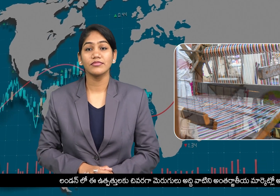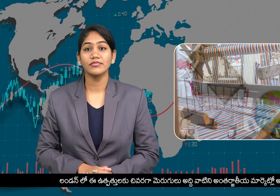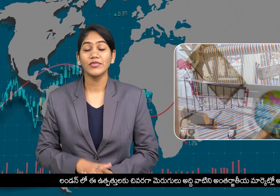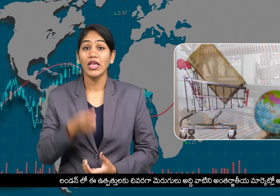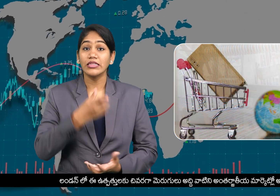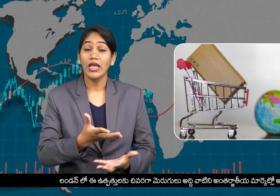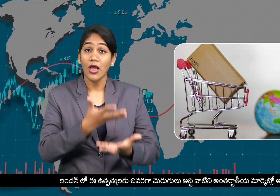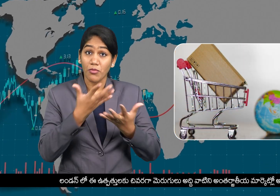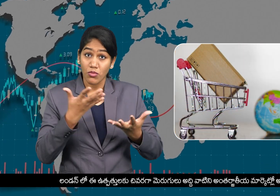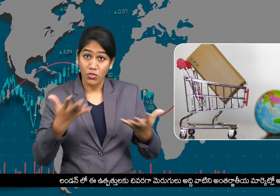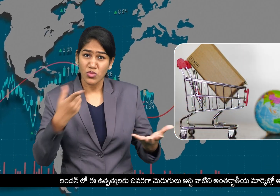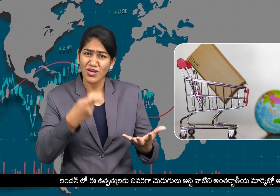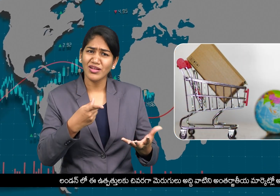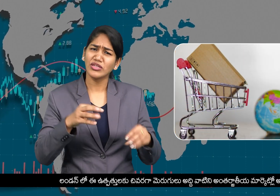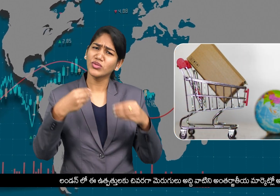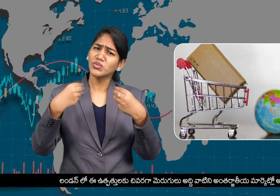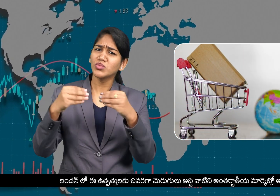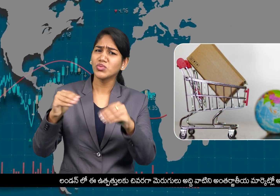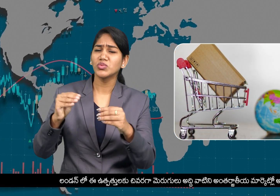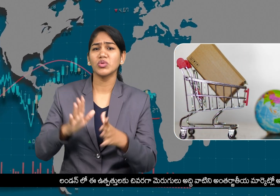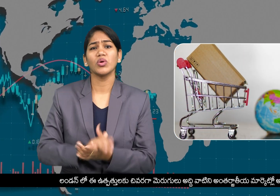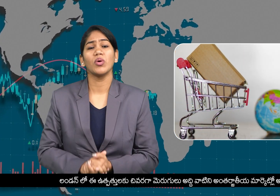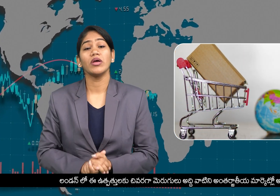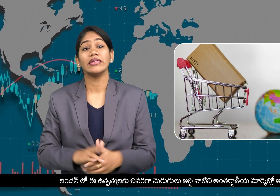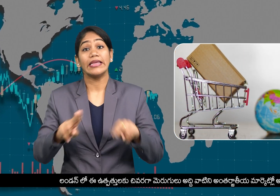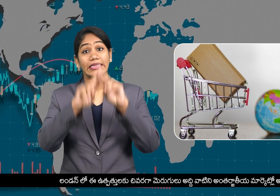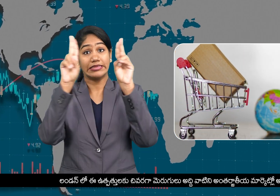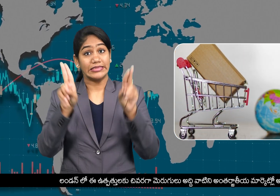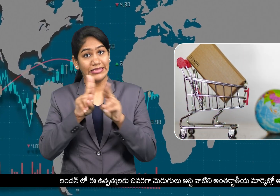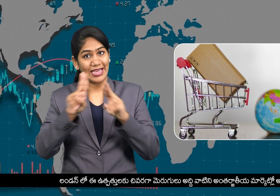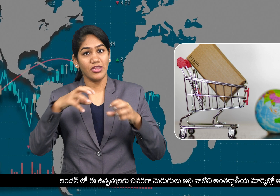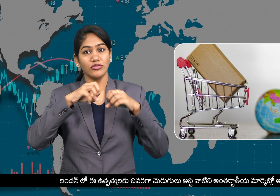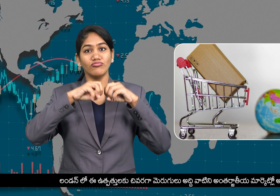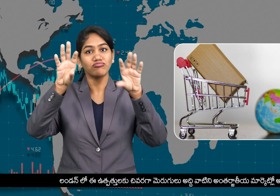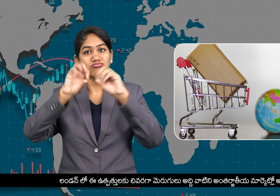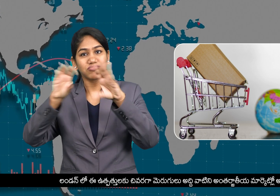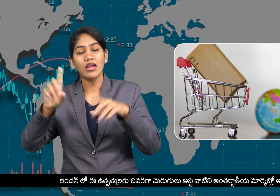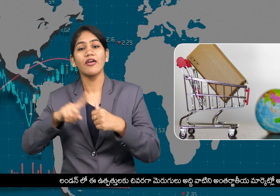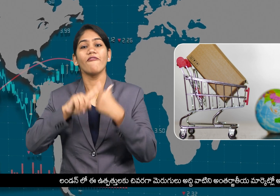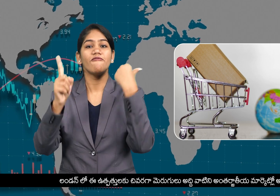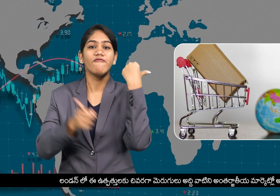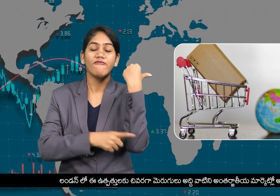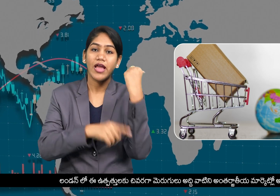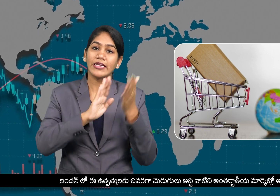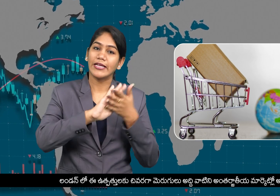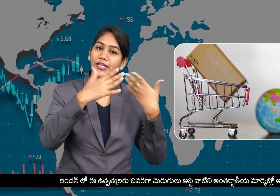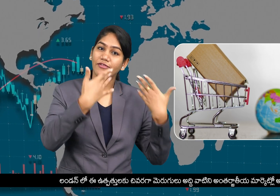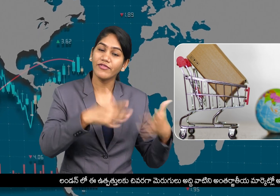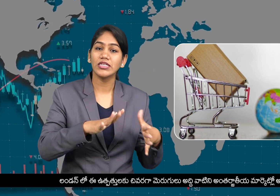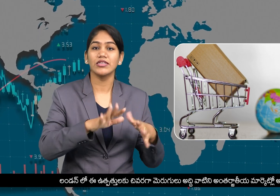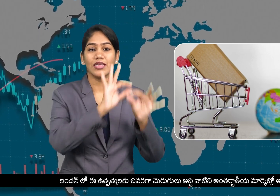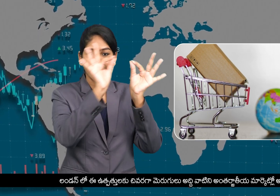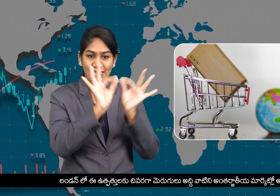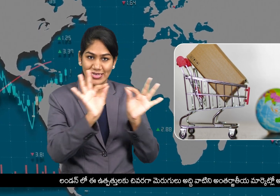లండన్లో ఈ ఉత్పత్తులకు చివరిగా మెరుగులు అద్ది వాటిని అంతర్జాతీయ మార్కెట్లో